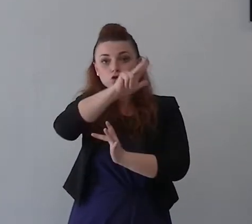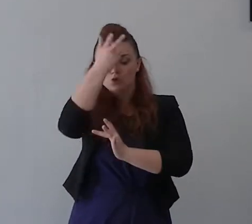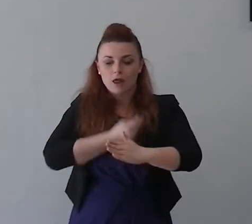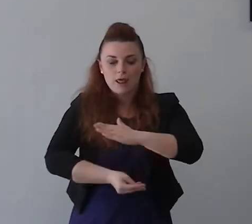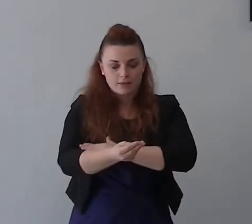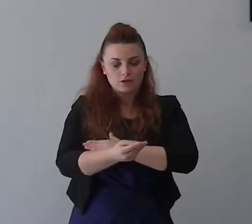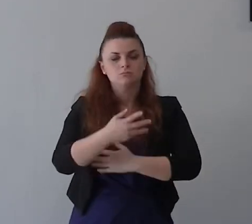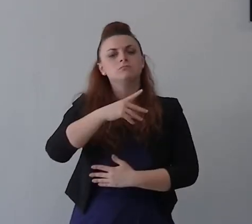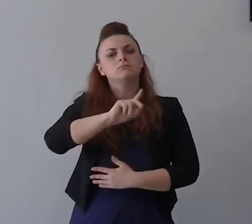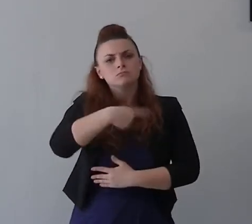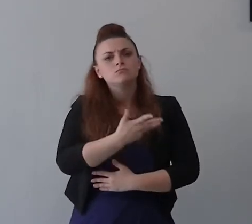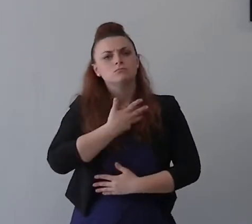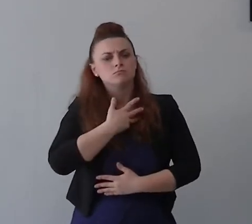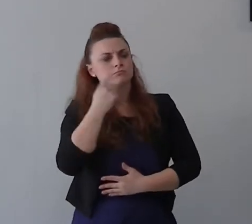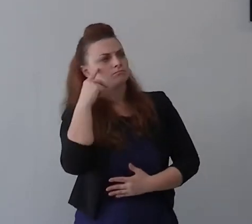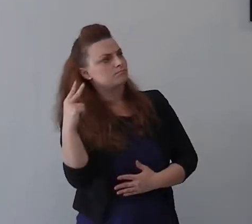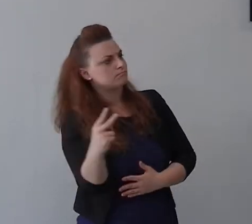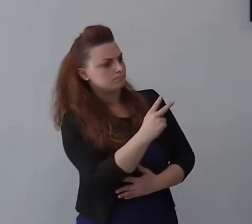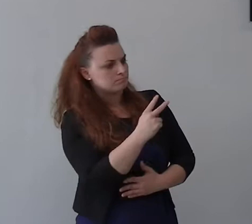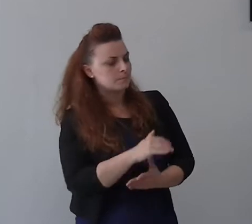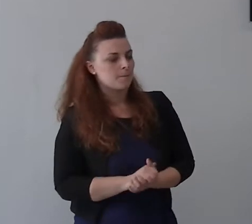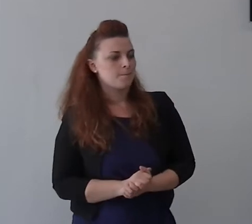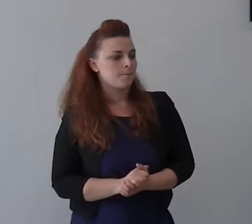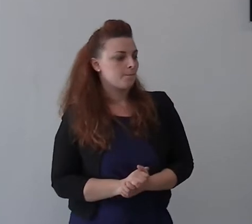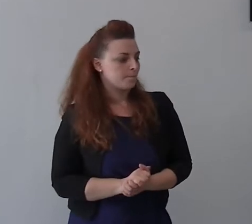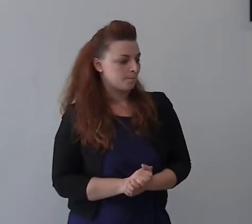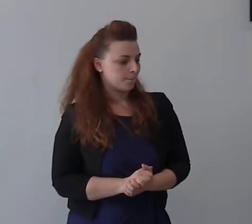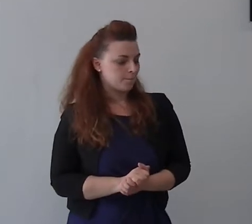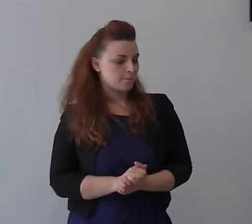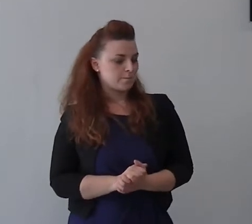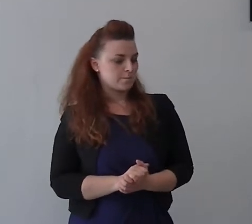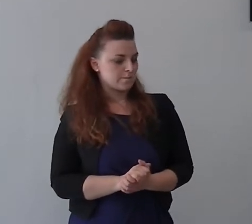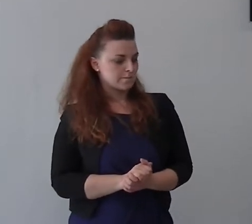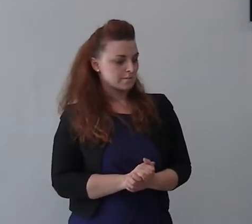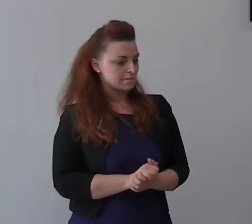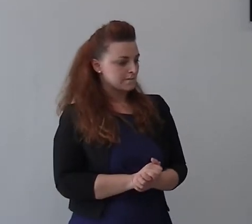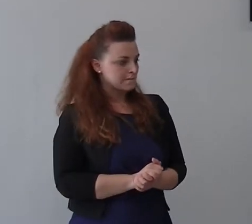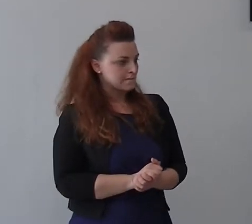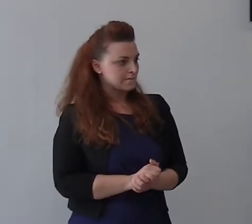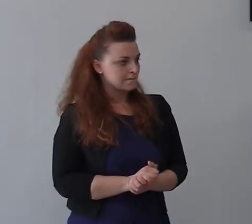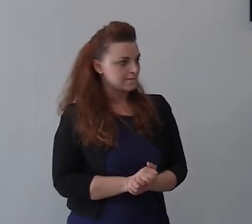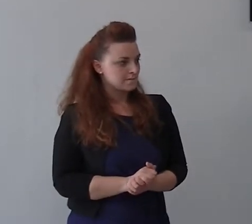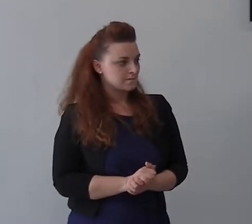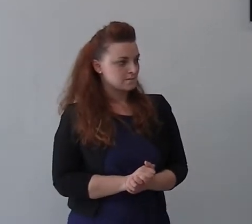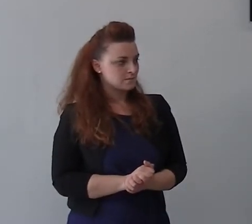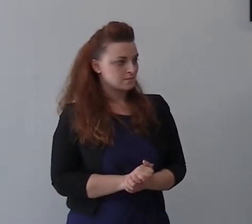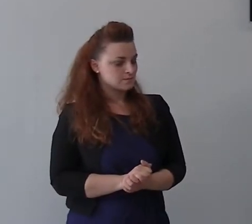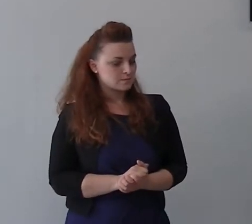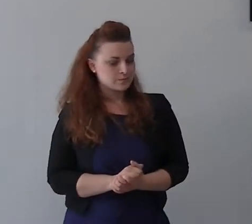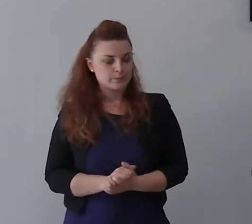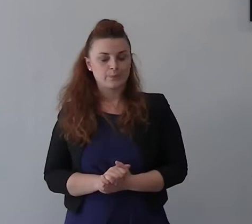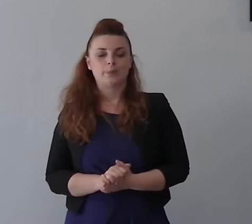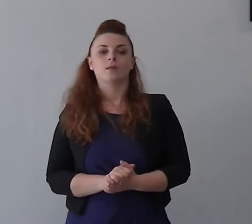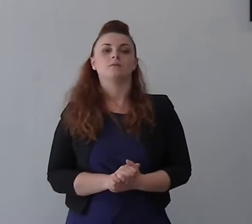Luca 12. E questo vi servirà di segno: troverete un bambino avvolto in fasce e coricato in una